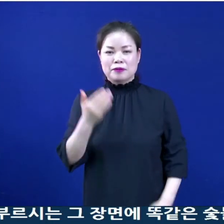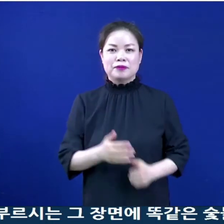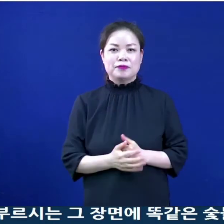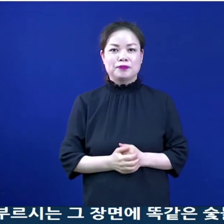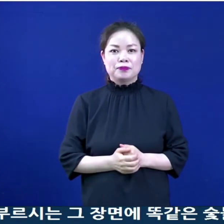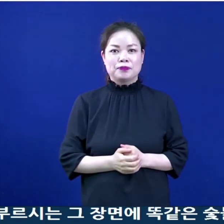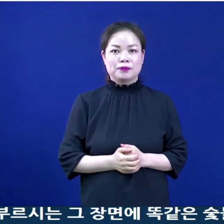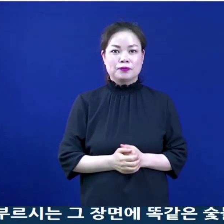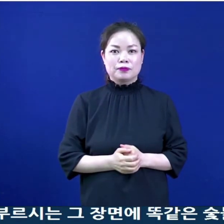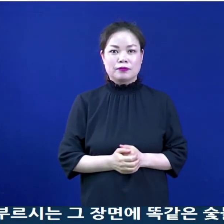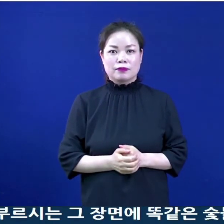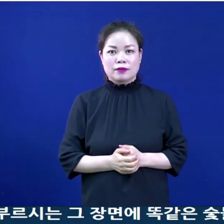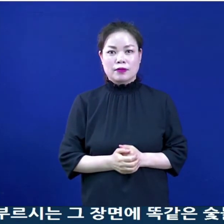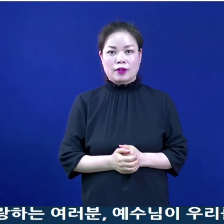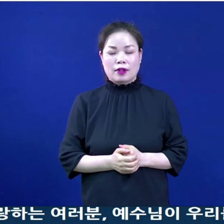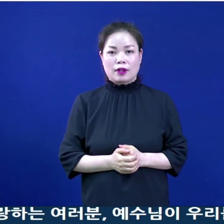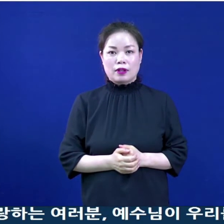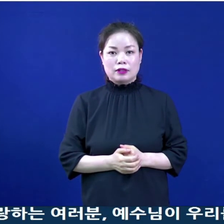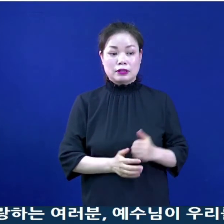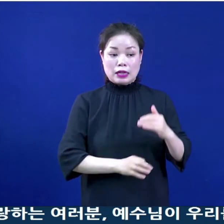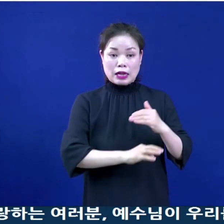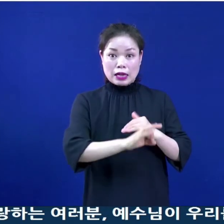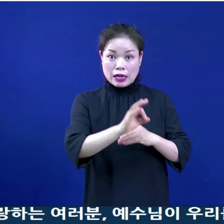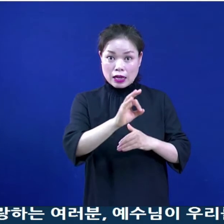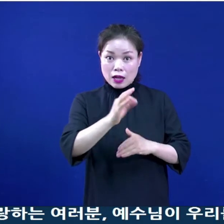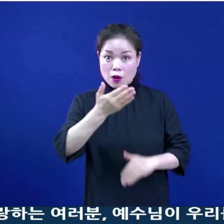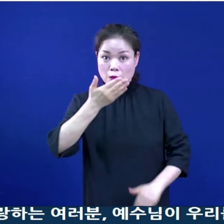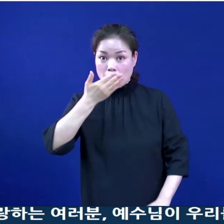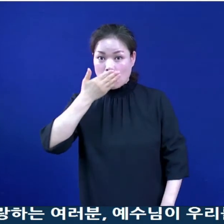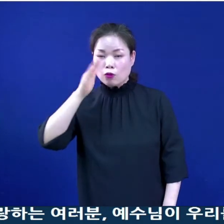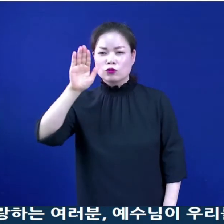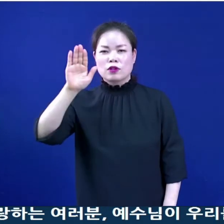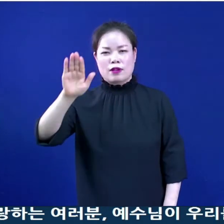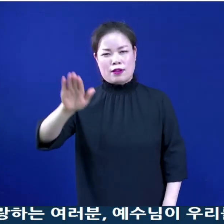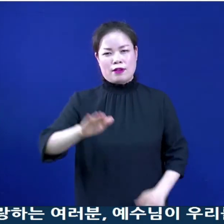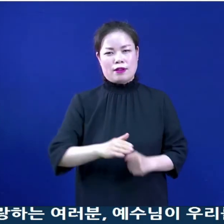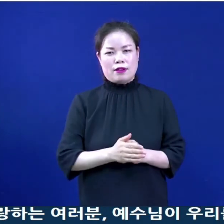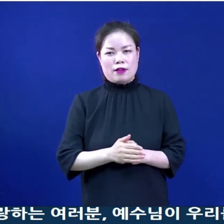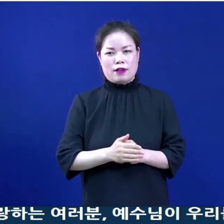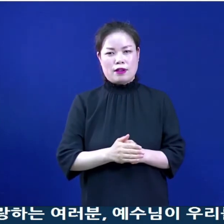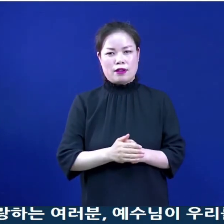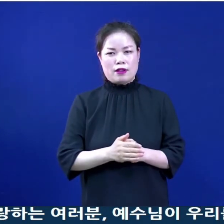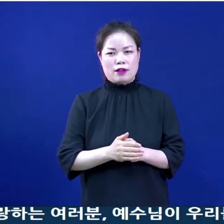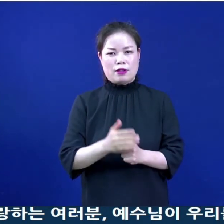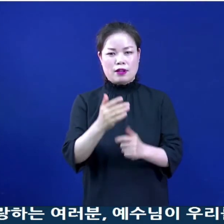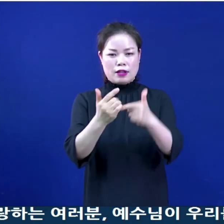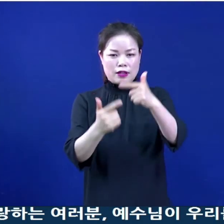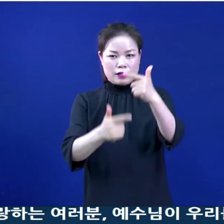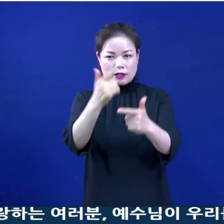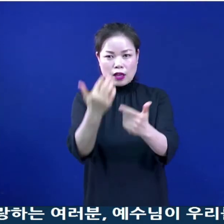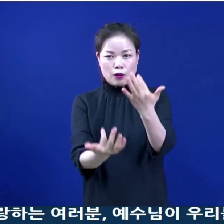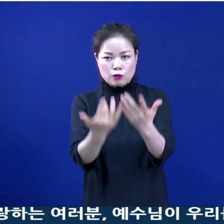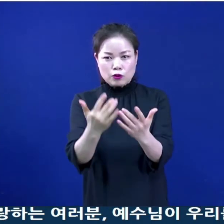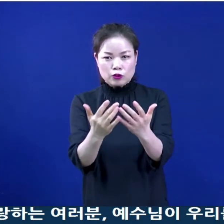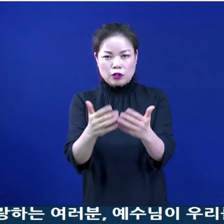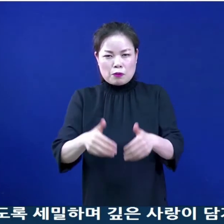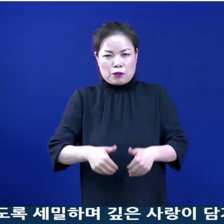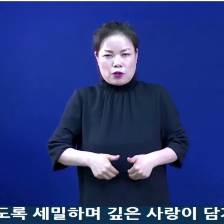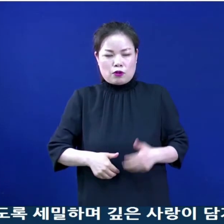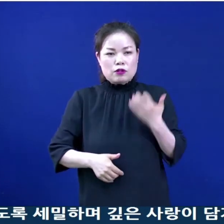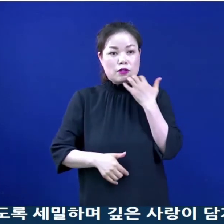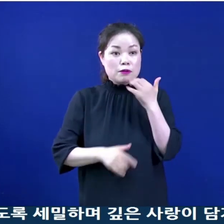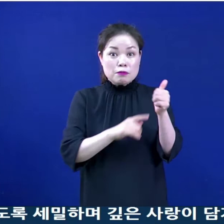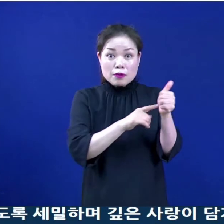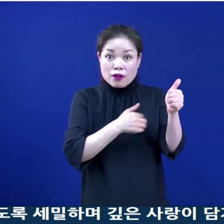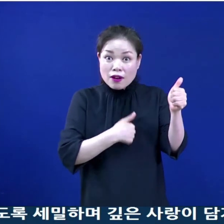것이죠. 이날 아침에 조반을 먹으면서 숯불이 가장 필요했던 사람이 베드로입니다.